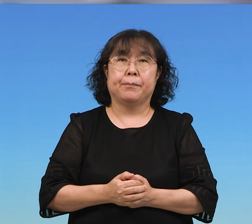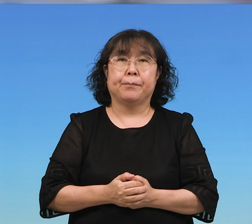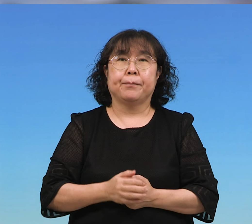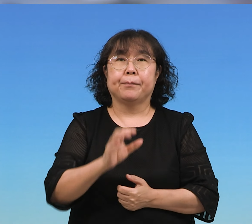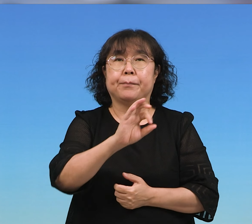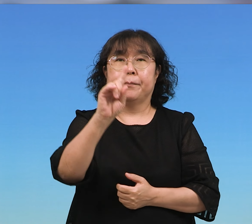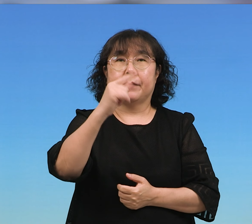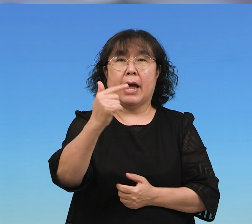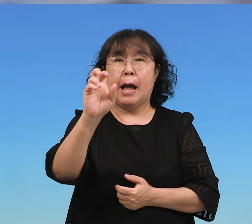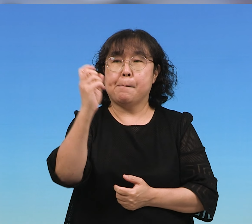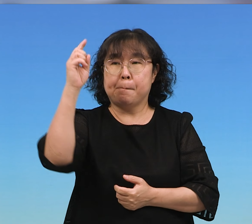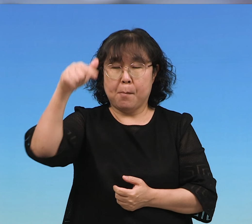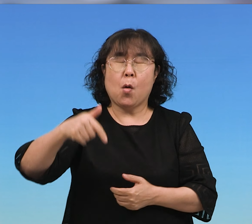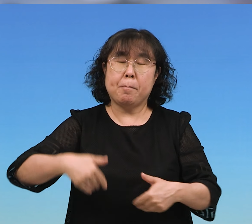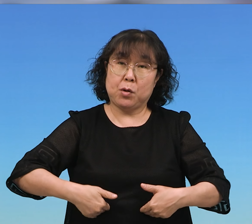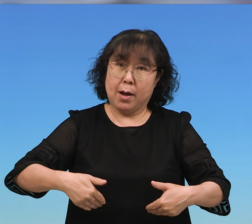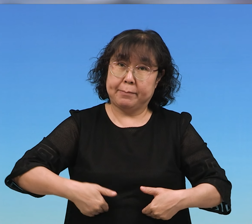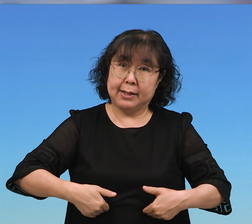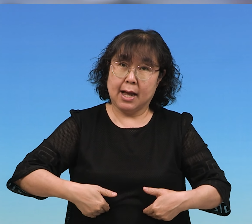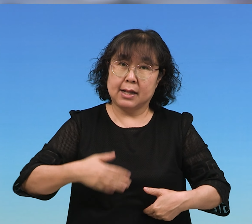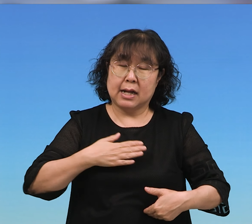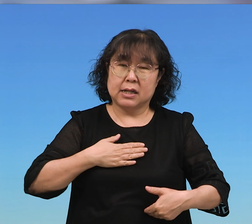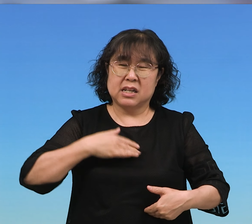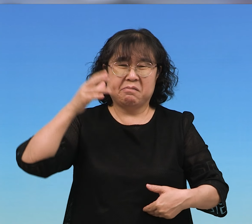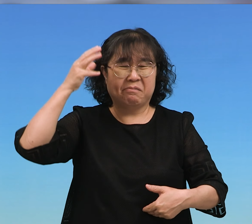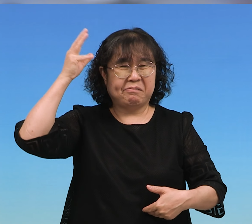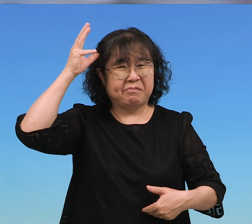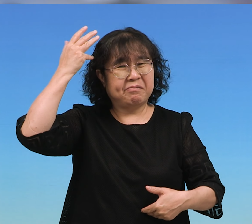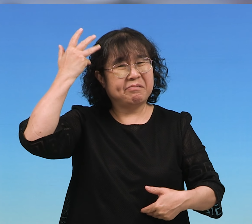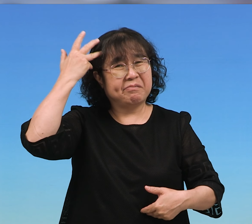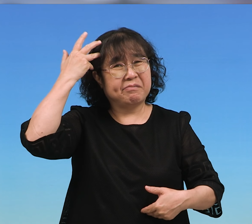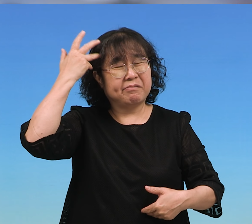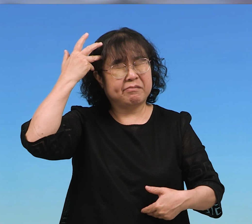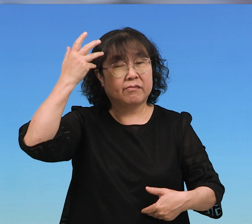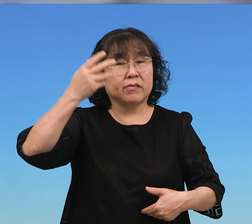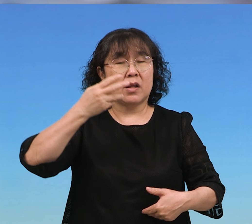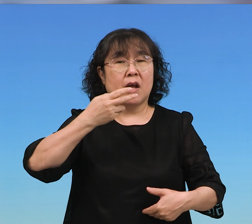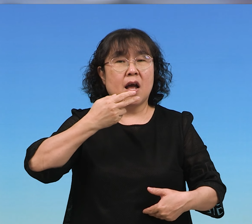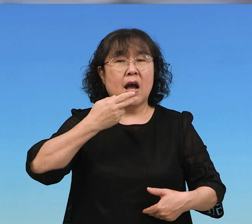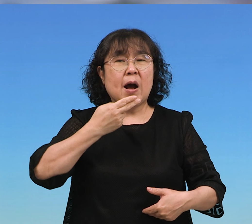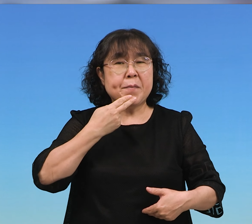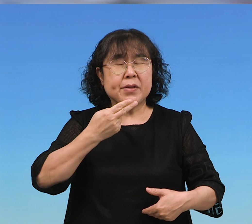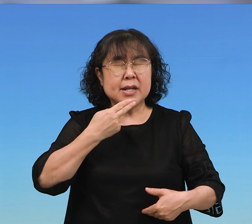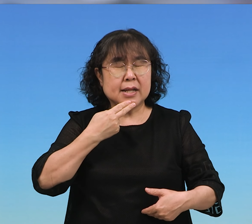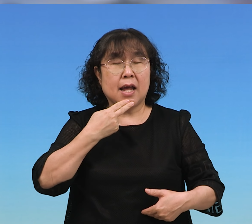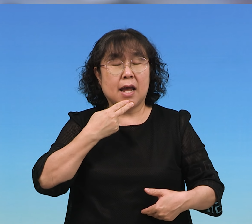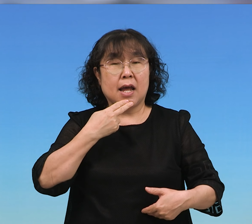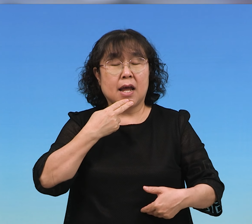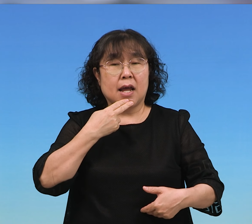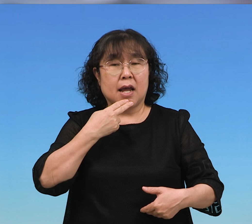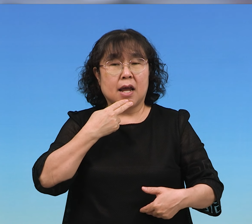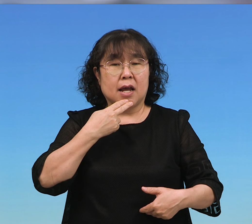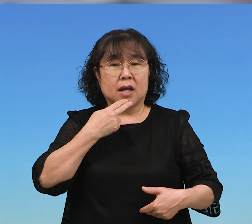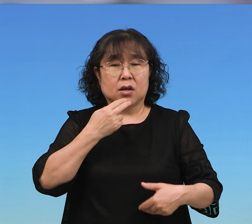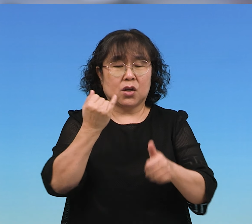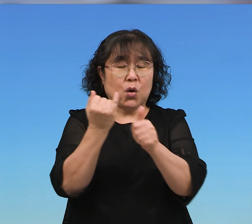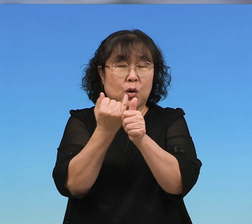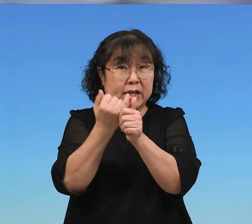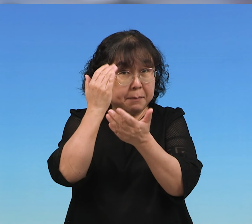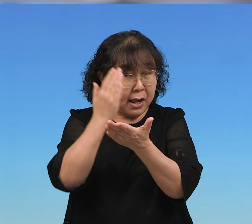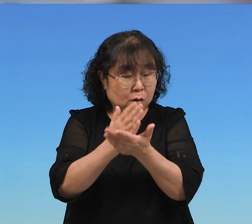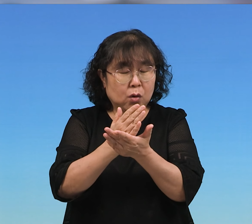안목이 없으니까. 그 저는 너무 철없을 때 결혼하는 것보다요, 저처럼 그 잠깐 좀 늦게 가는 건